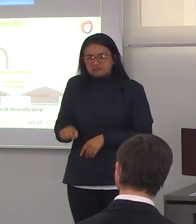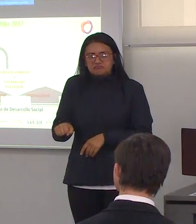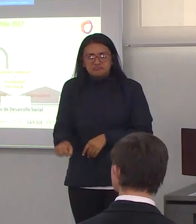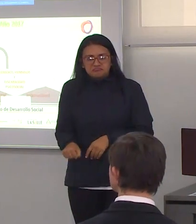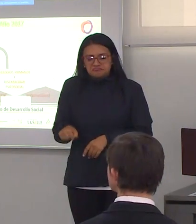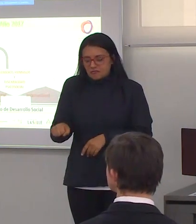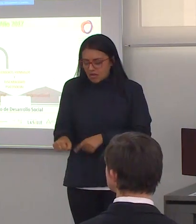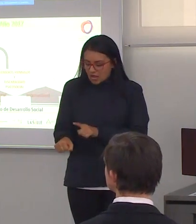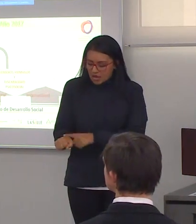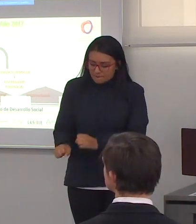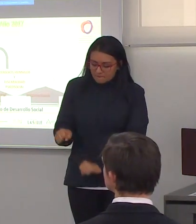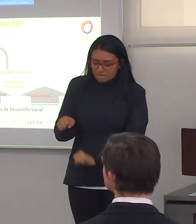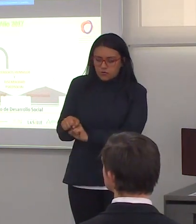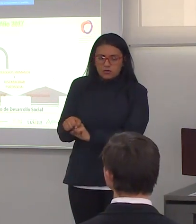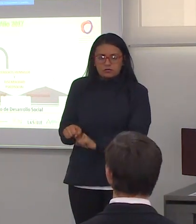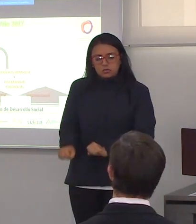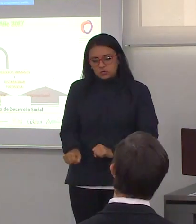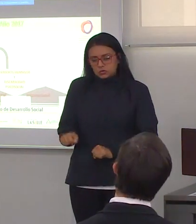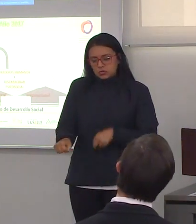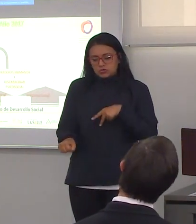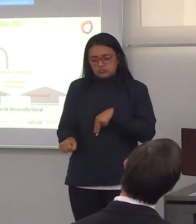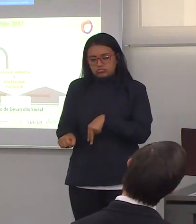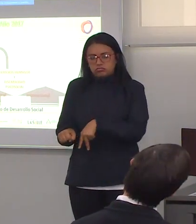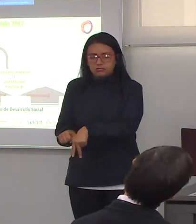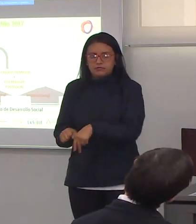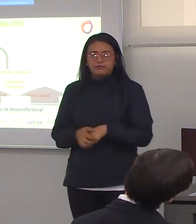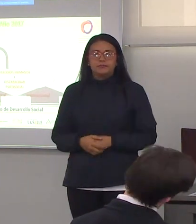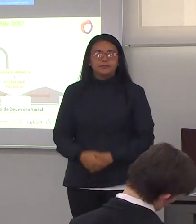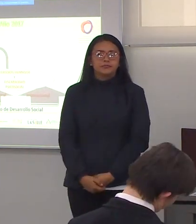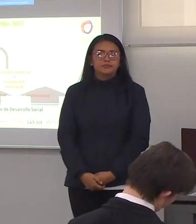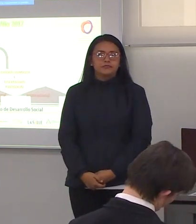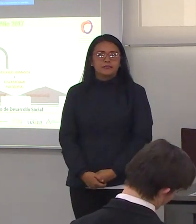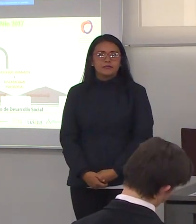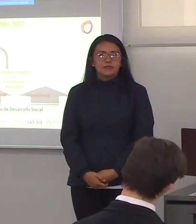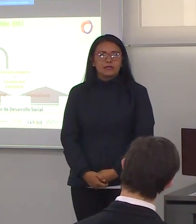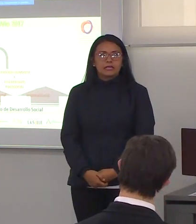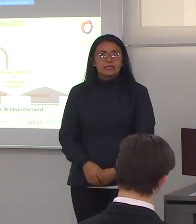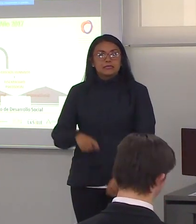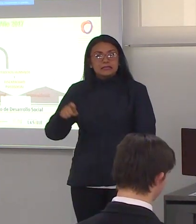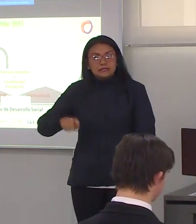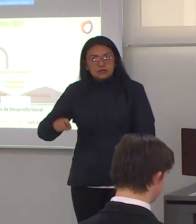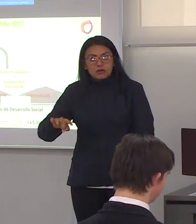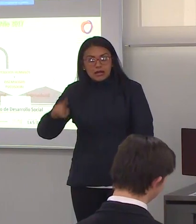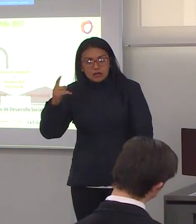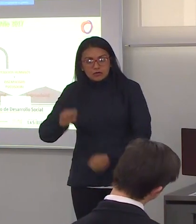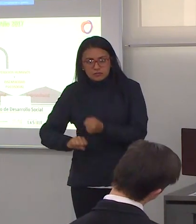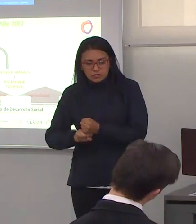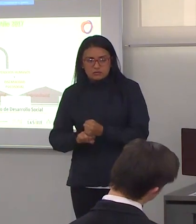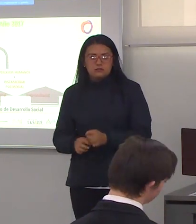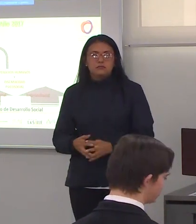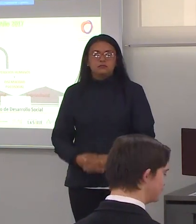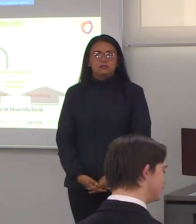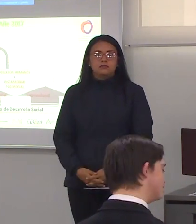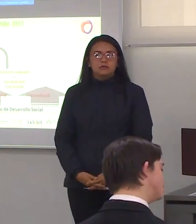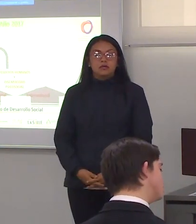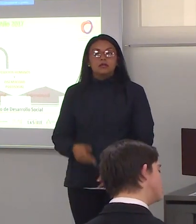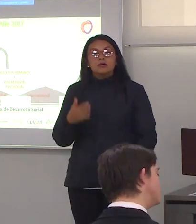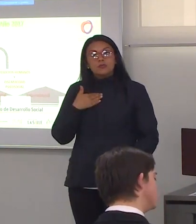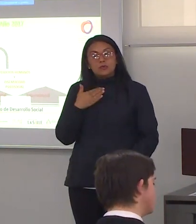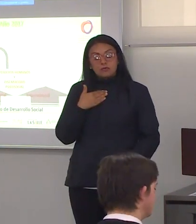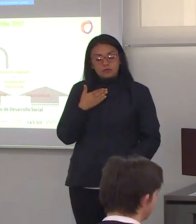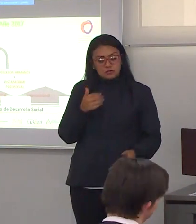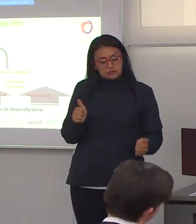apoyado de los bastones para poder caminar si necesito es un tipo de apoyo de esta forma cuando yo voy